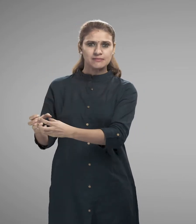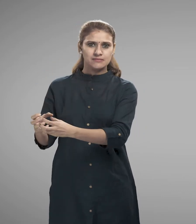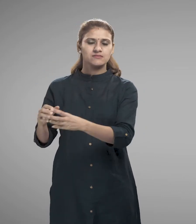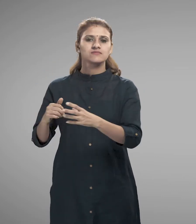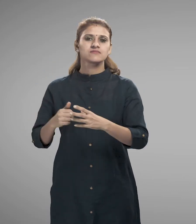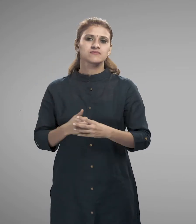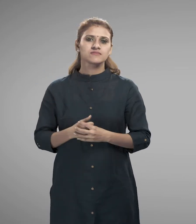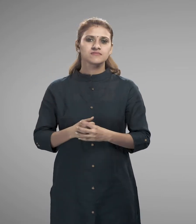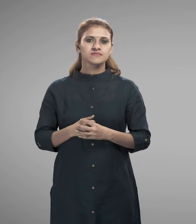सकती है।